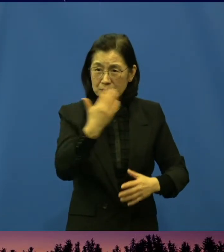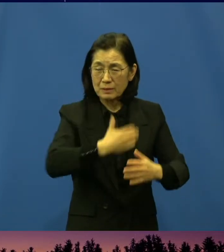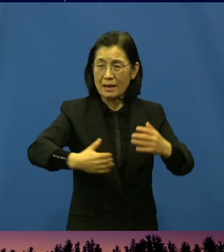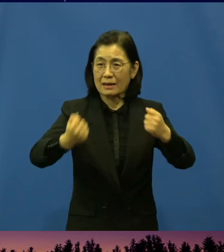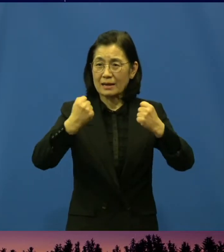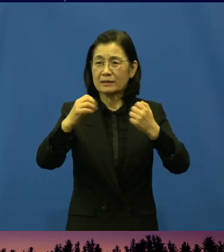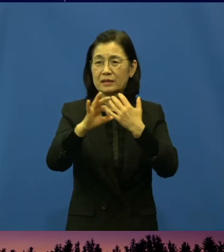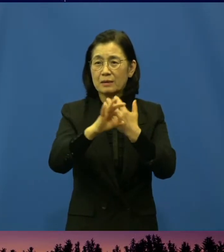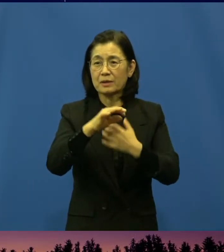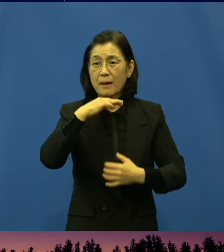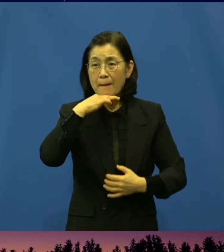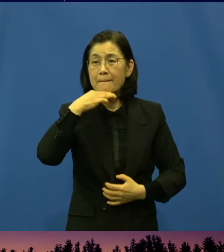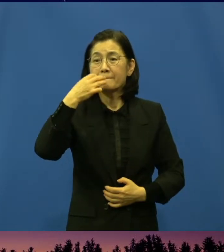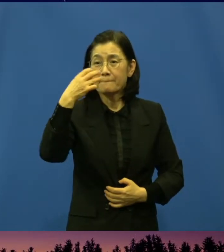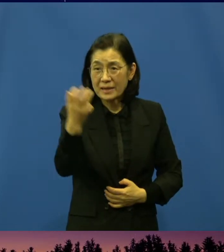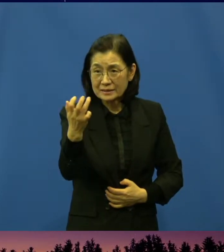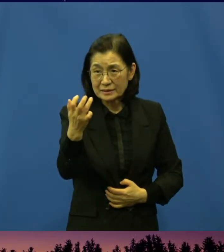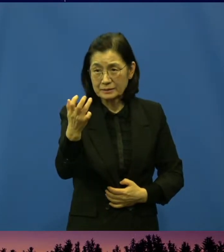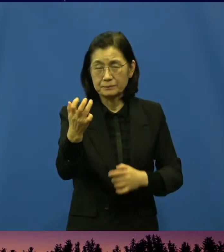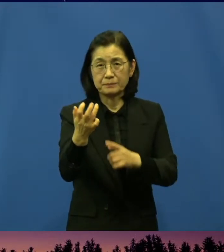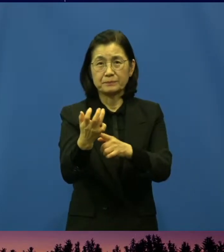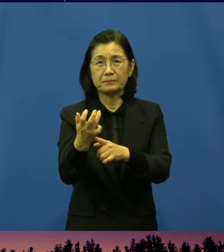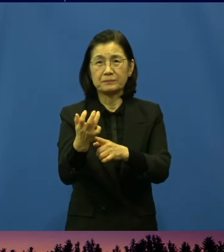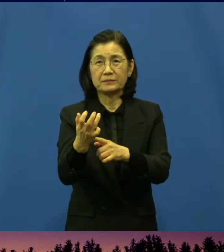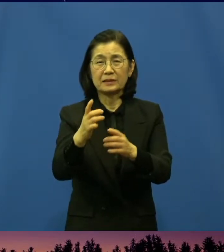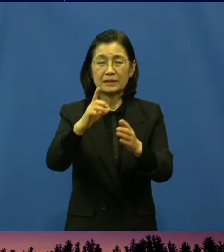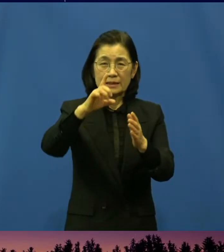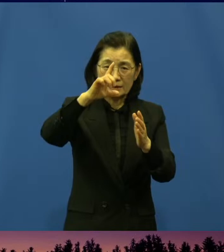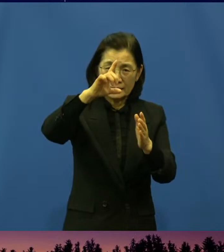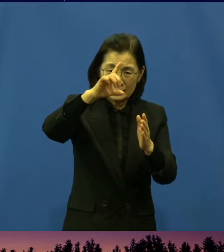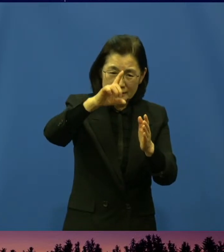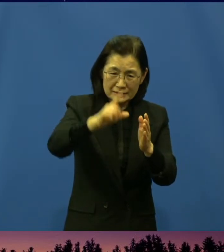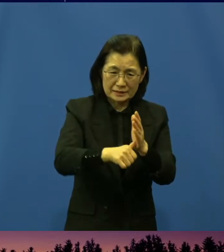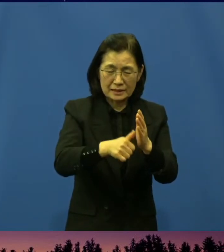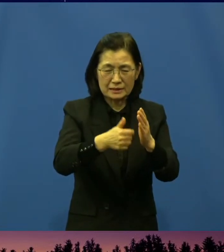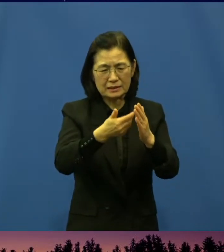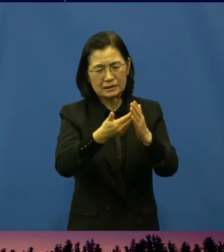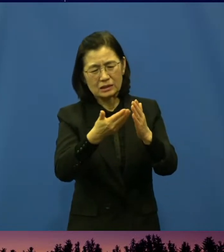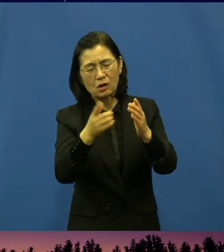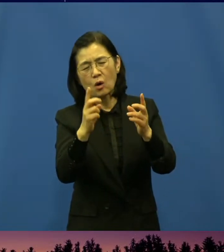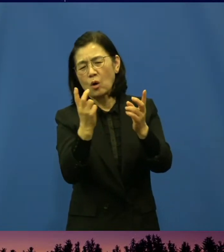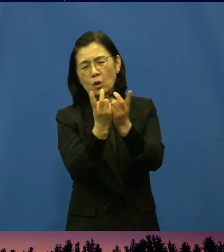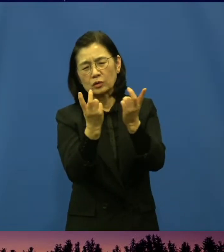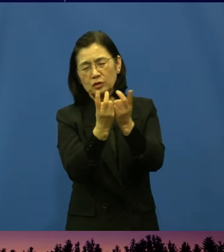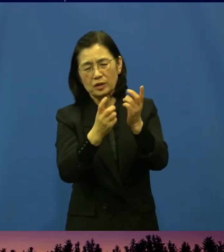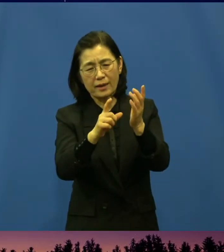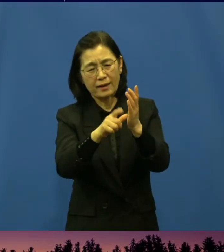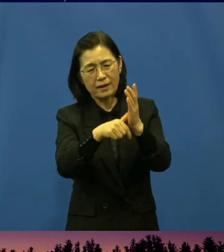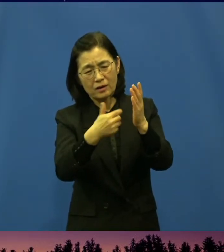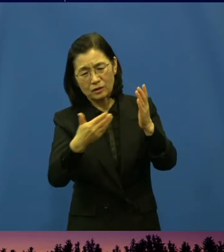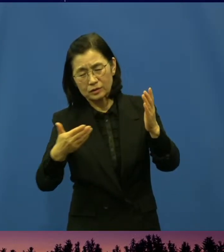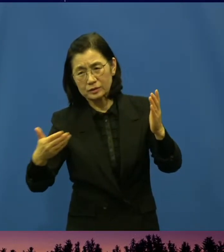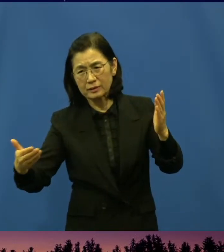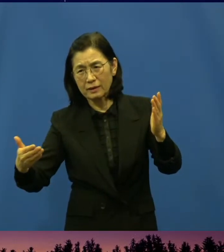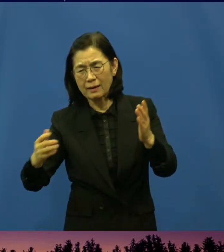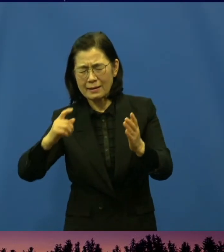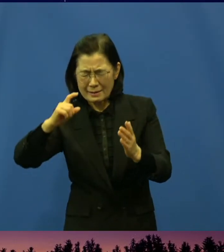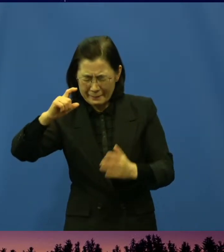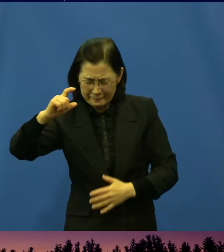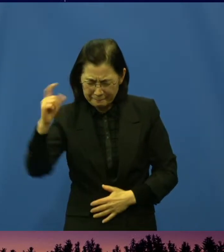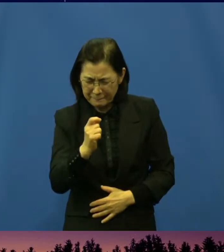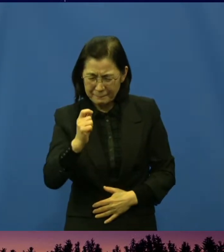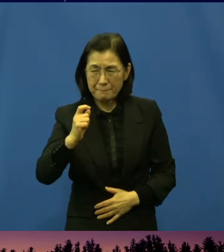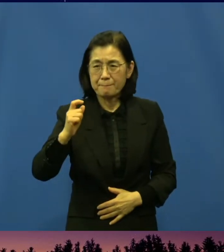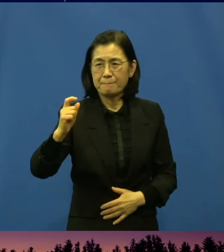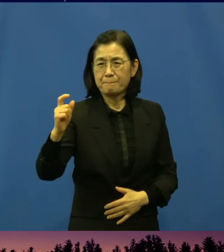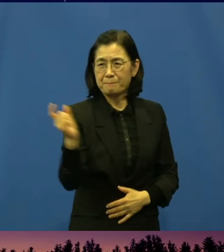그런데 더 중요한 것은 그 시간들이 어떻게 흐르느냐는 거죠. 매우 신속하게 흐른다는 거예요. 그래서